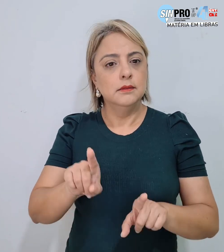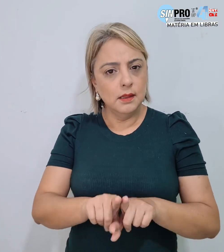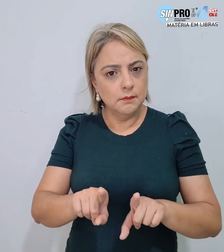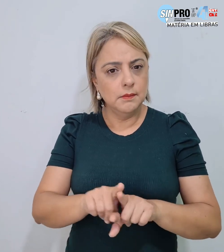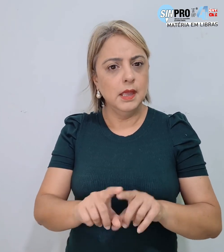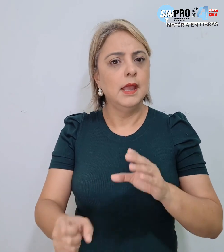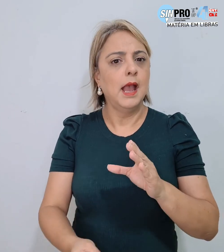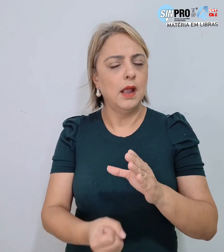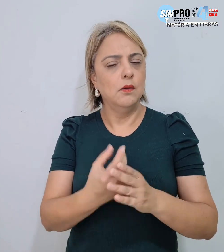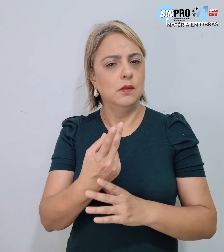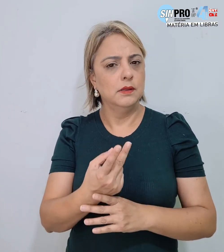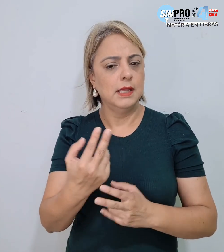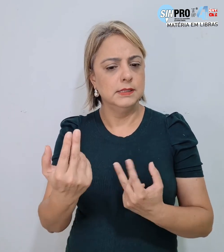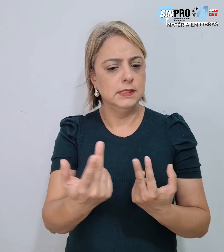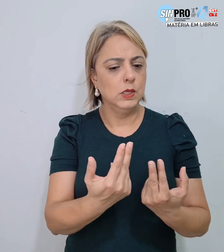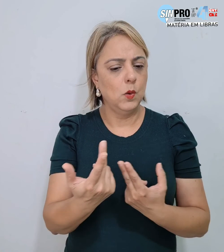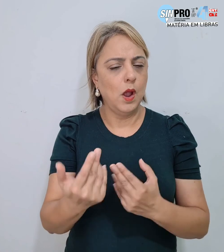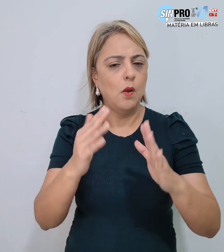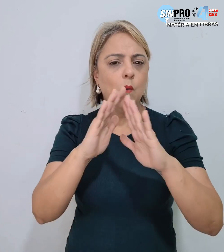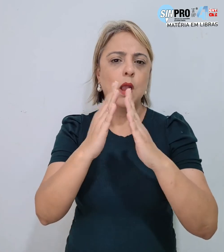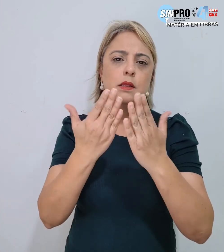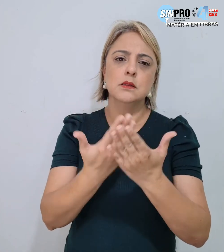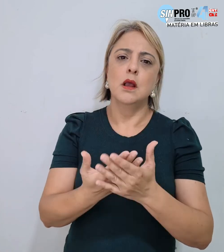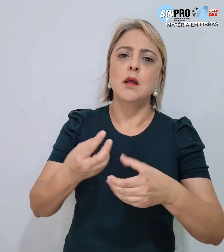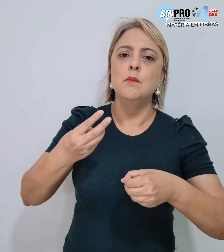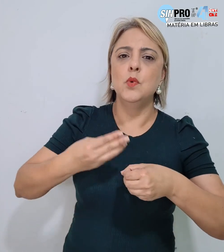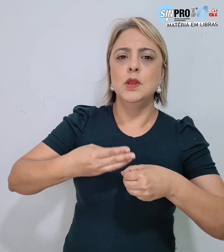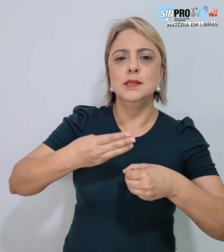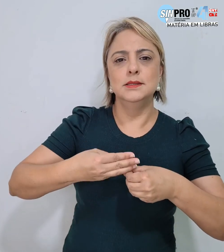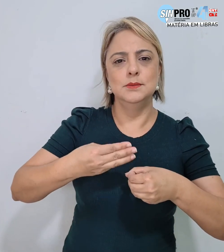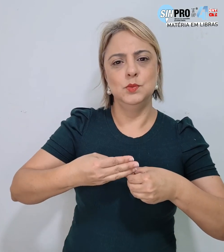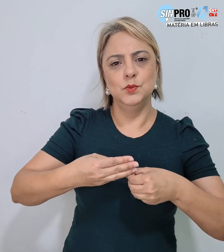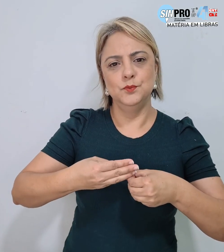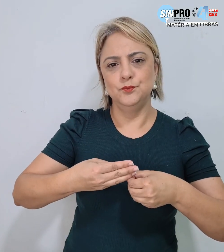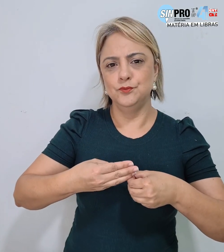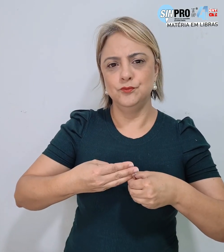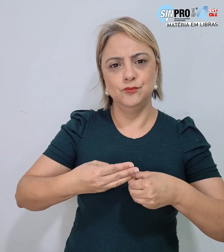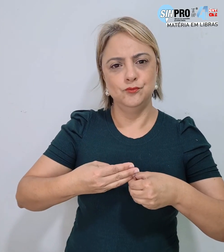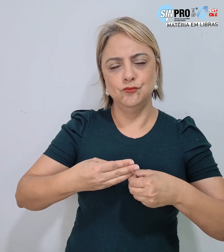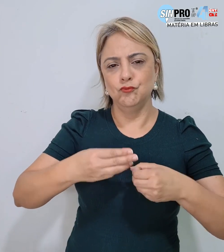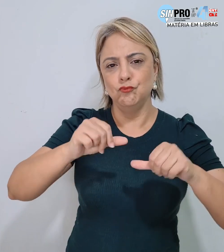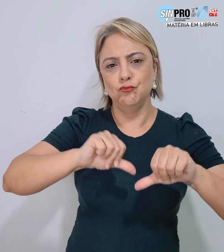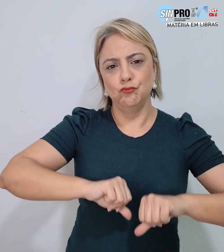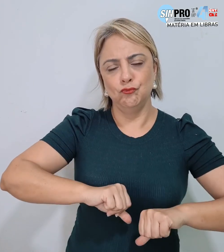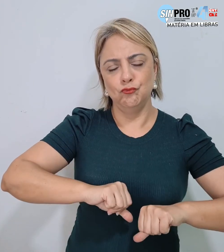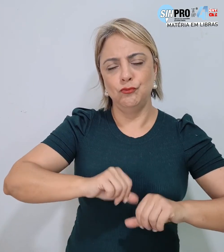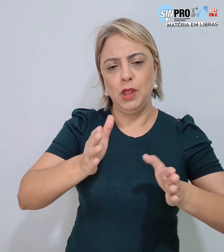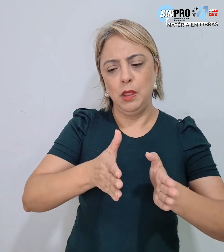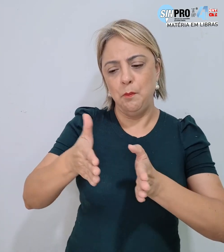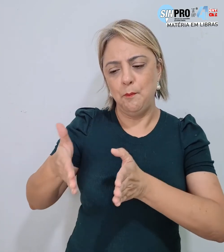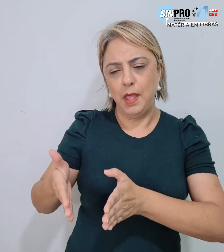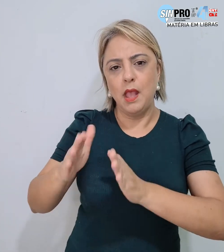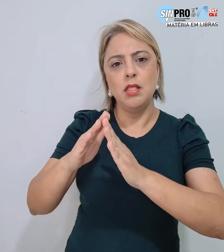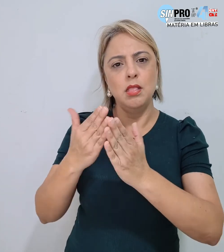ocorre e com as escolas municipais a e parte das escolas